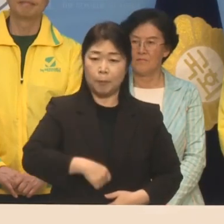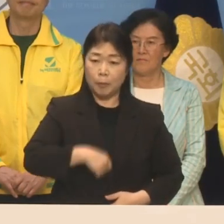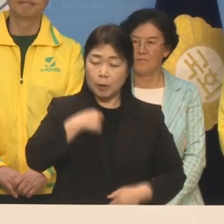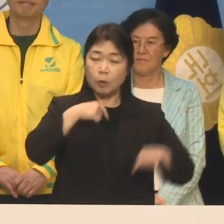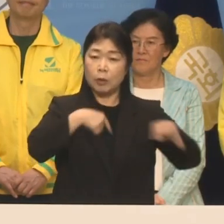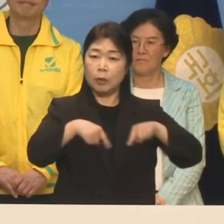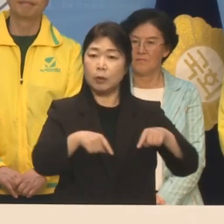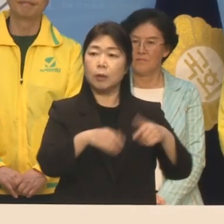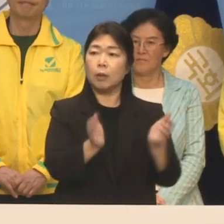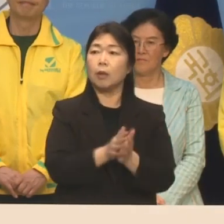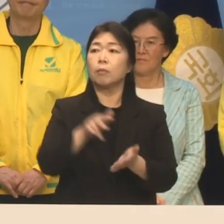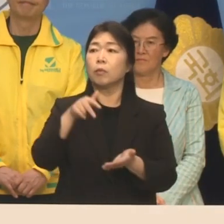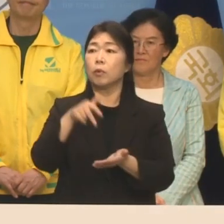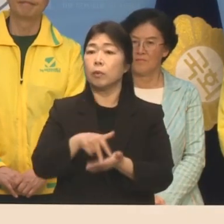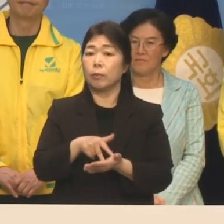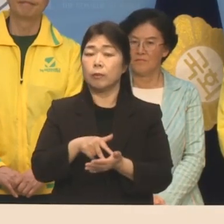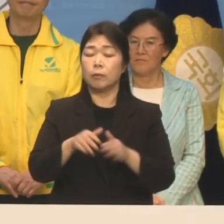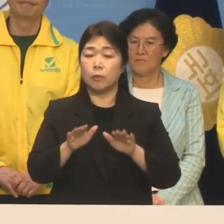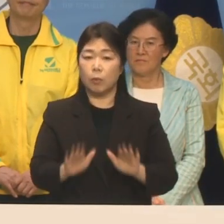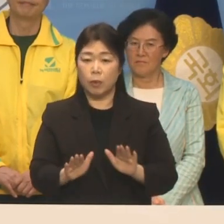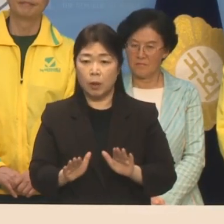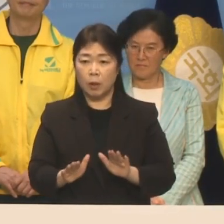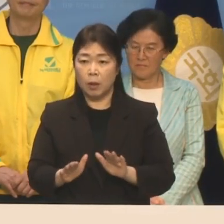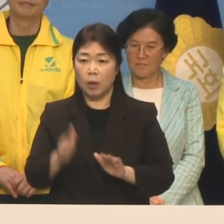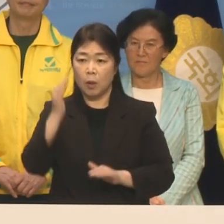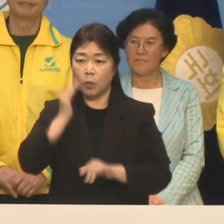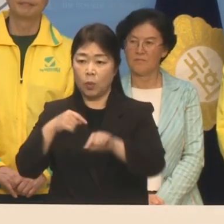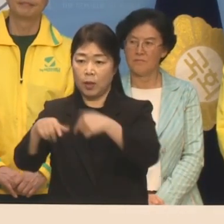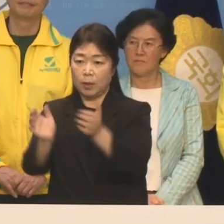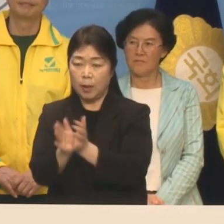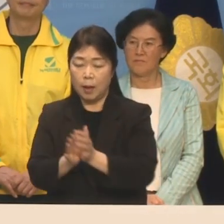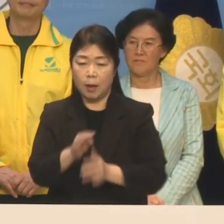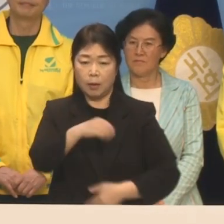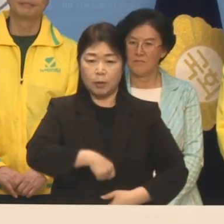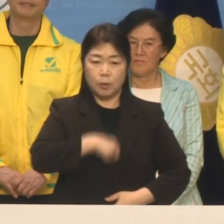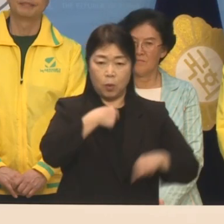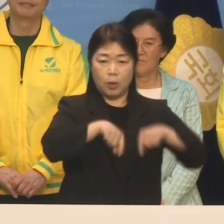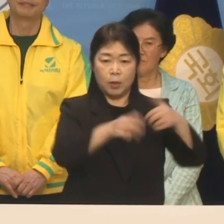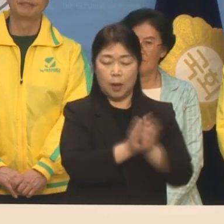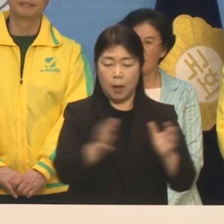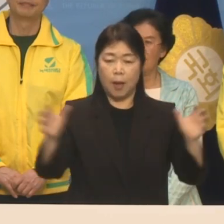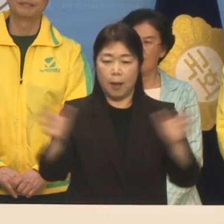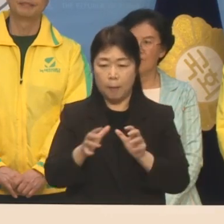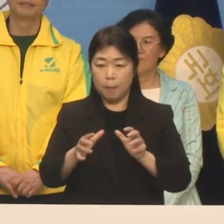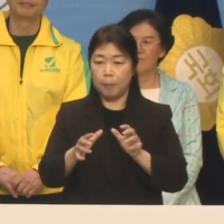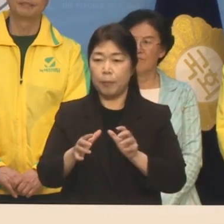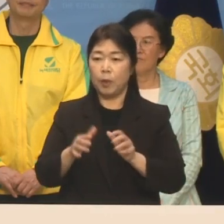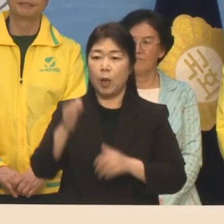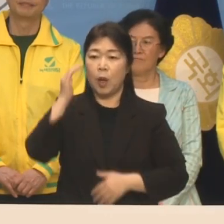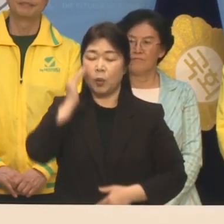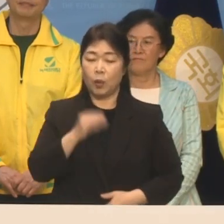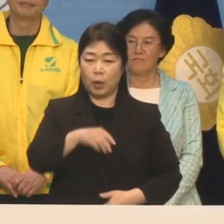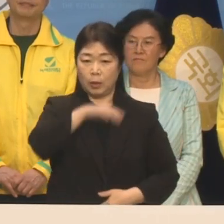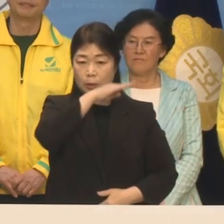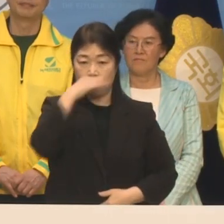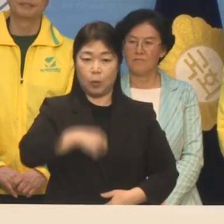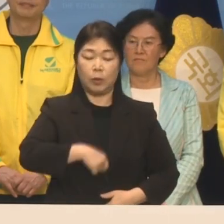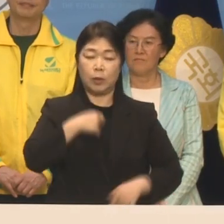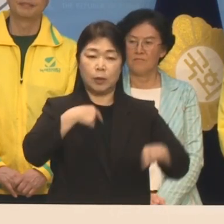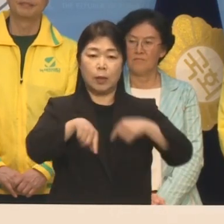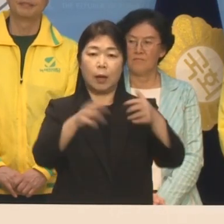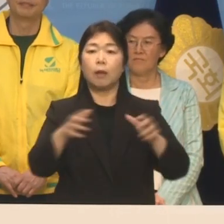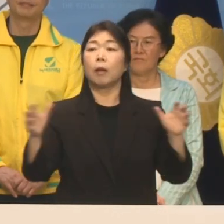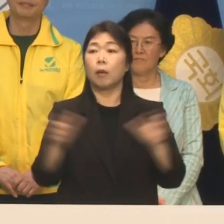이번 선거에 둘이 힘을 합쳐서 출범을 했습니다만 이제부터 국민 속에서 국민과